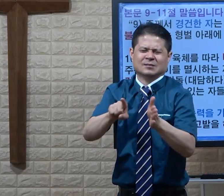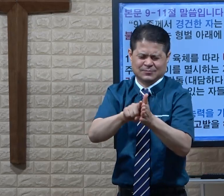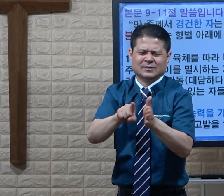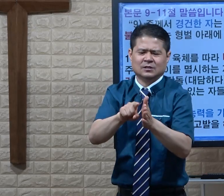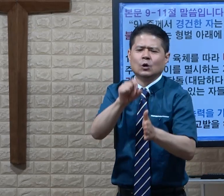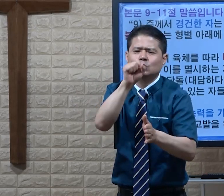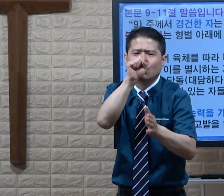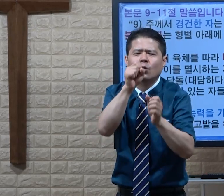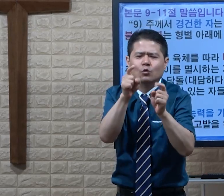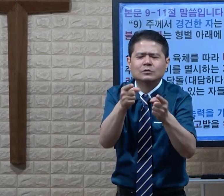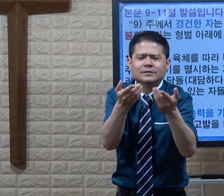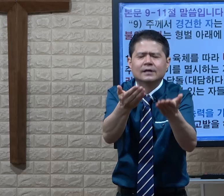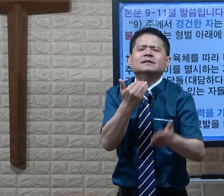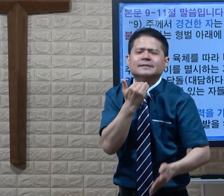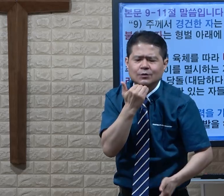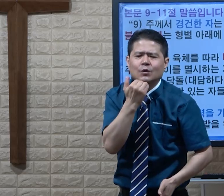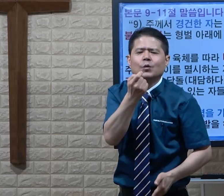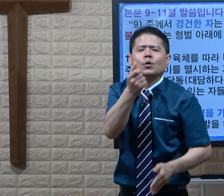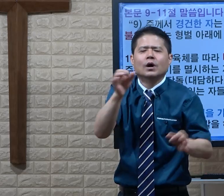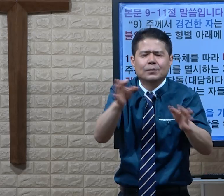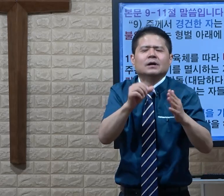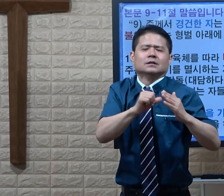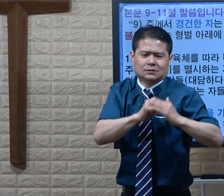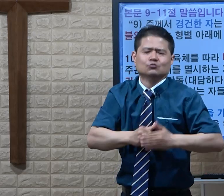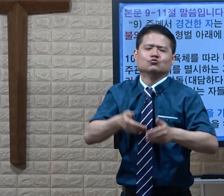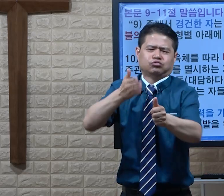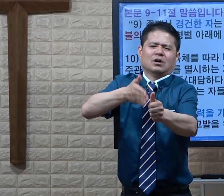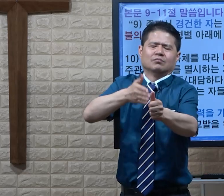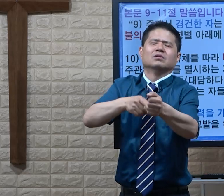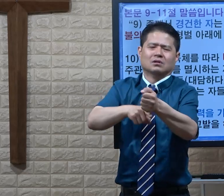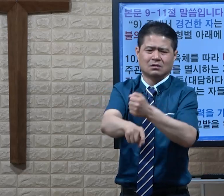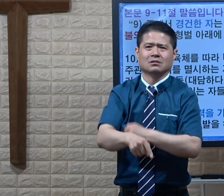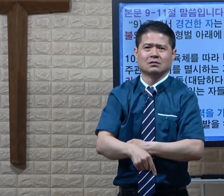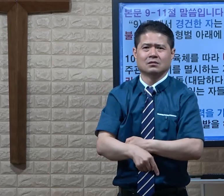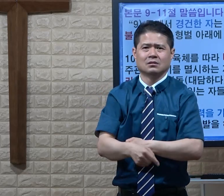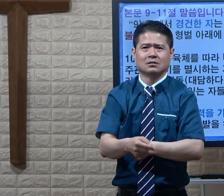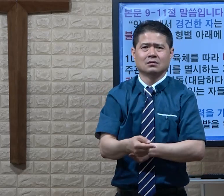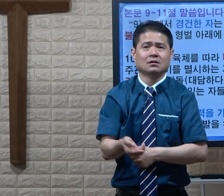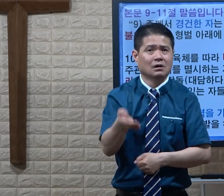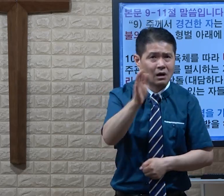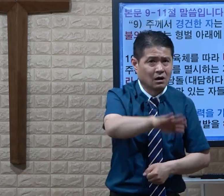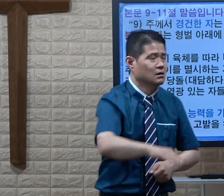어떠한 환난 가운데도 우리가 믿음으로 잠시 인내하시길 바랍니다.